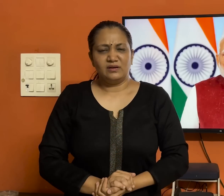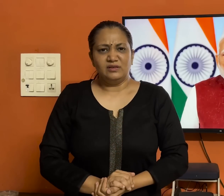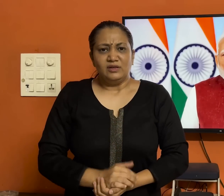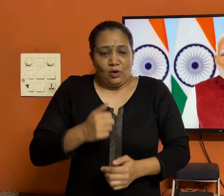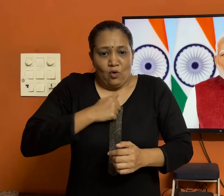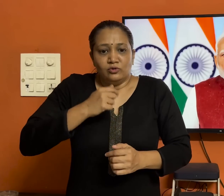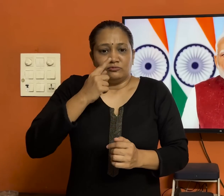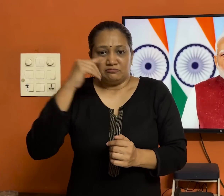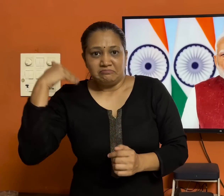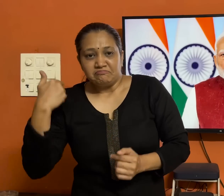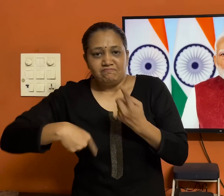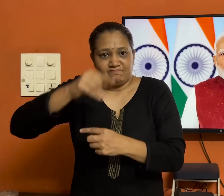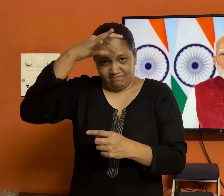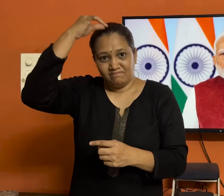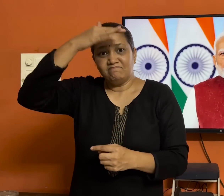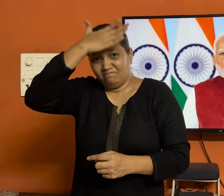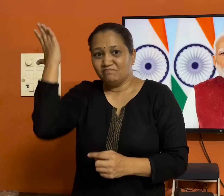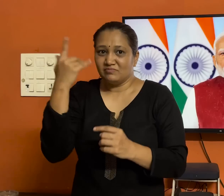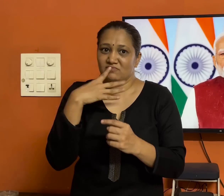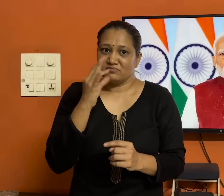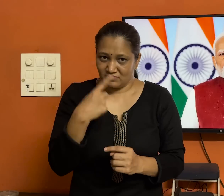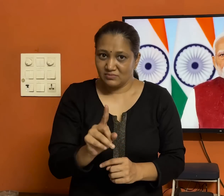हमारी बहनों का सिंदूर उजाड़ा था,